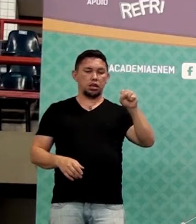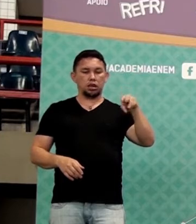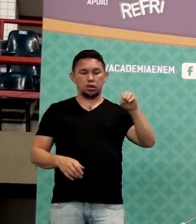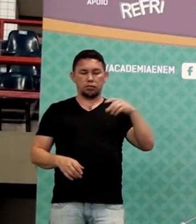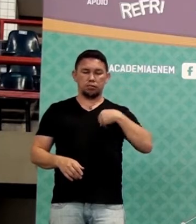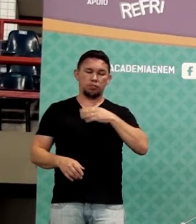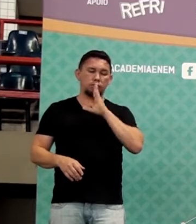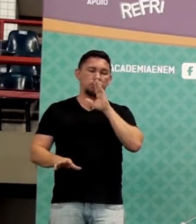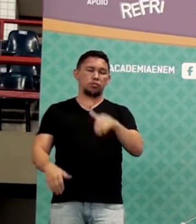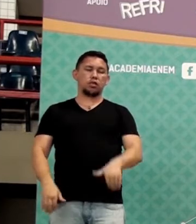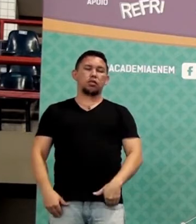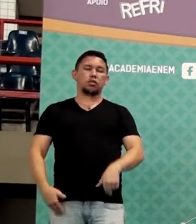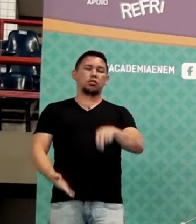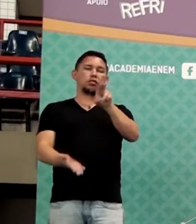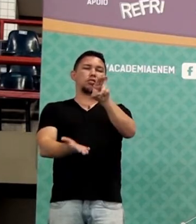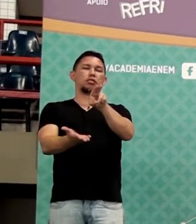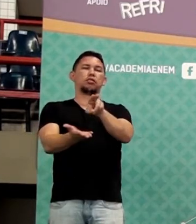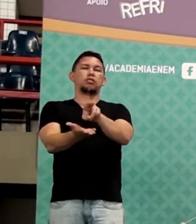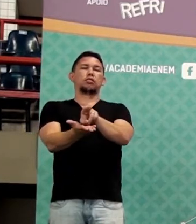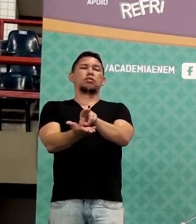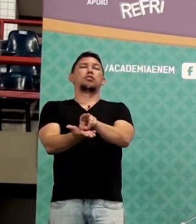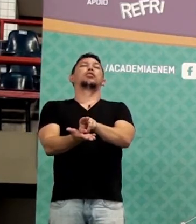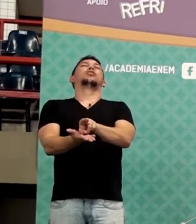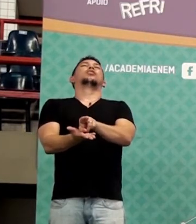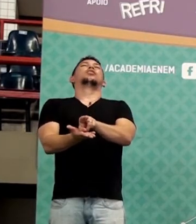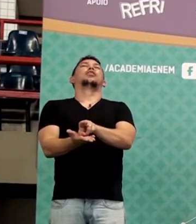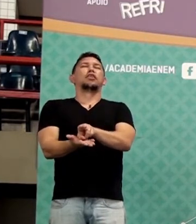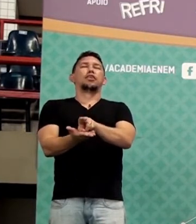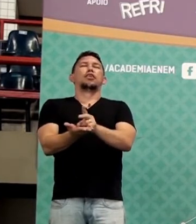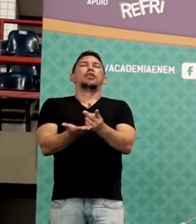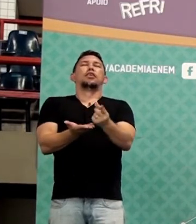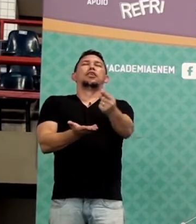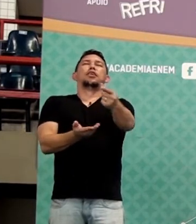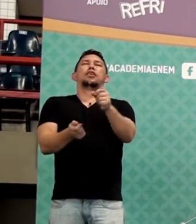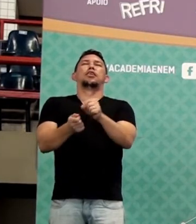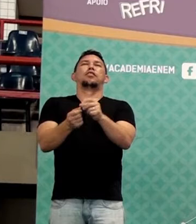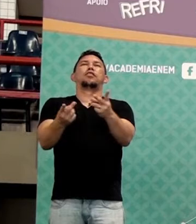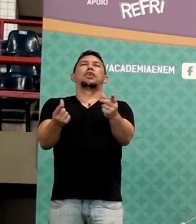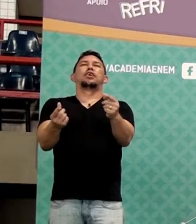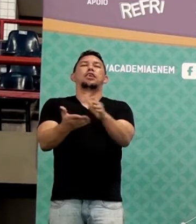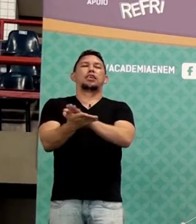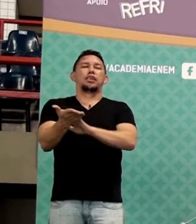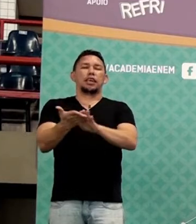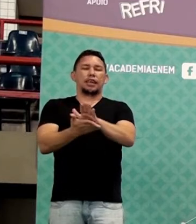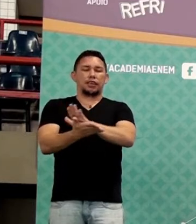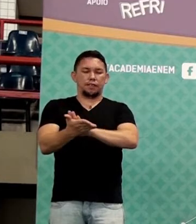deitada eternamente em berço esplêndido, sem fazer nada.